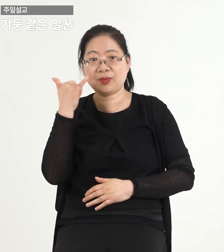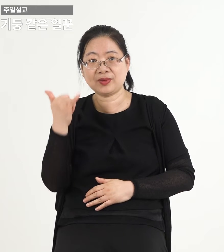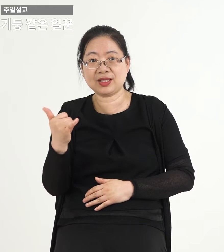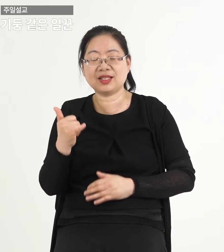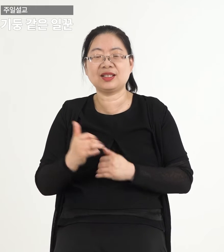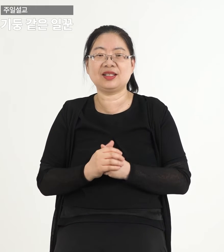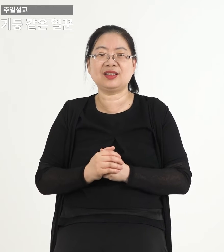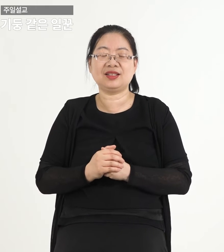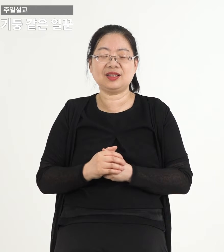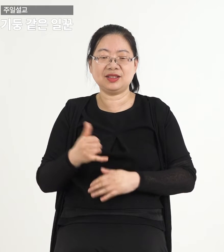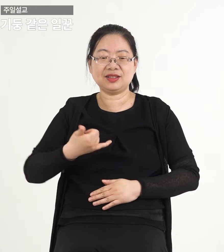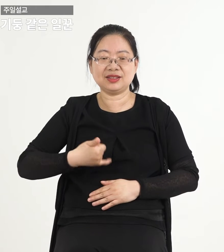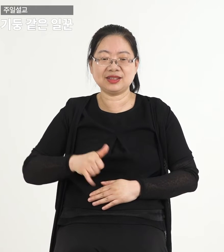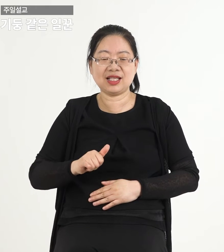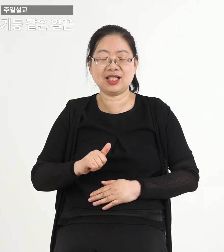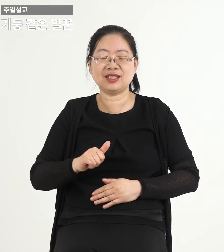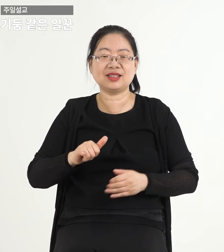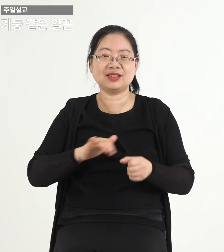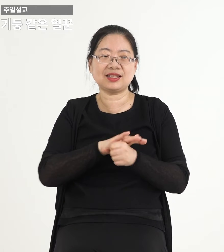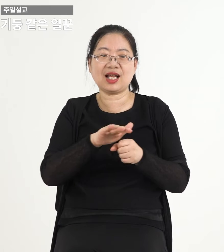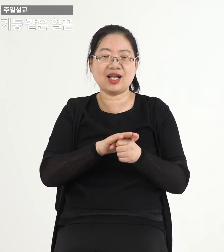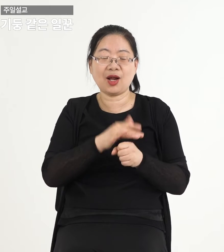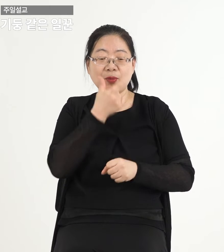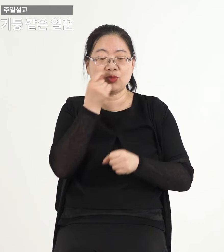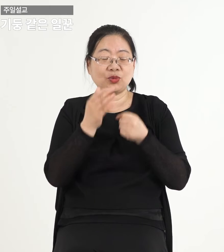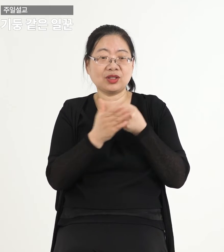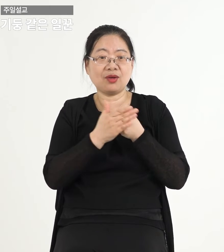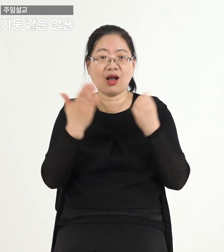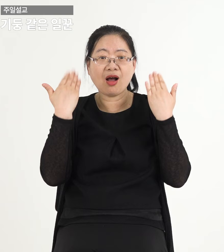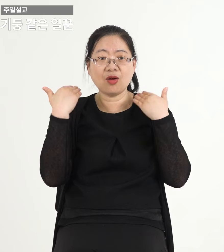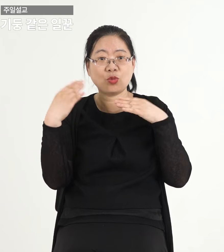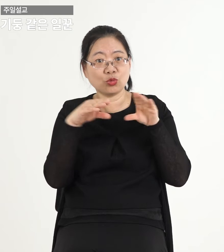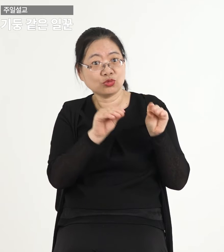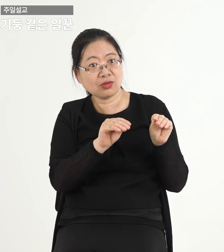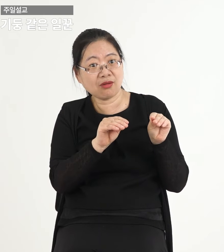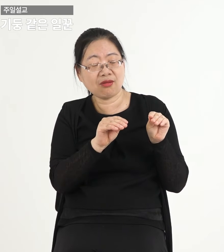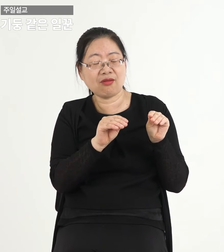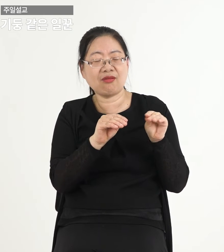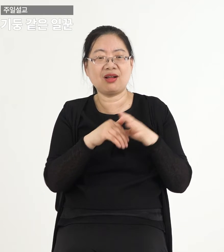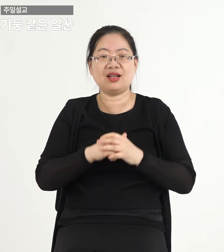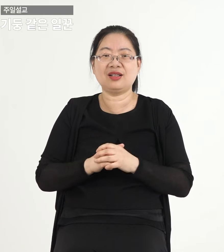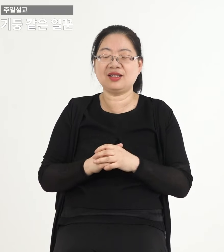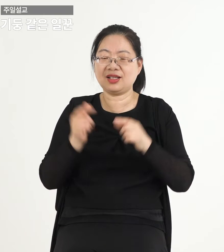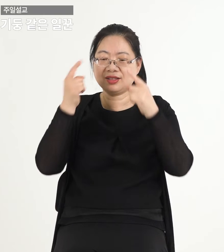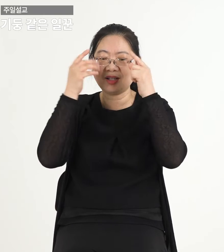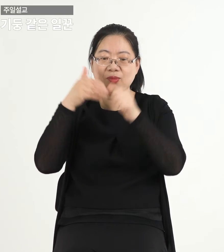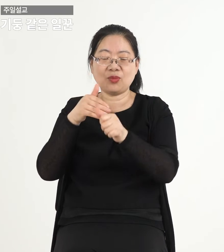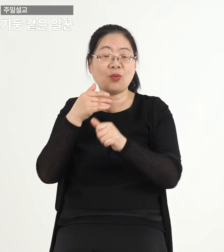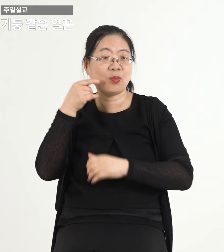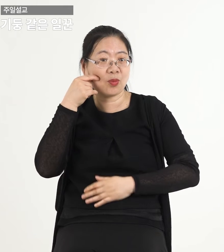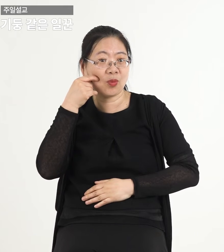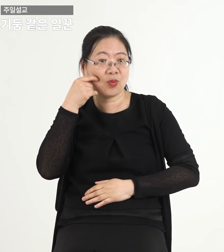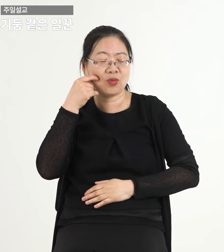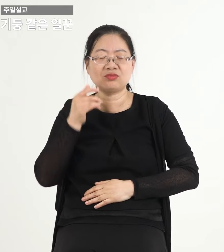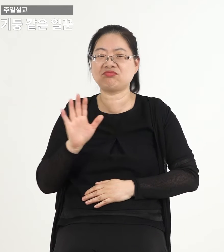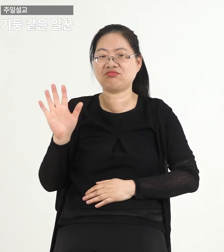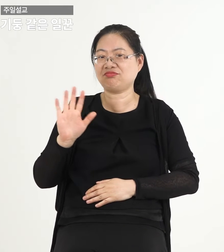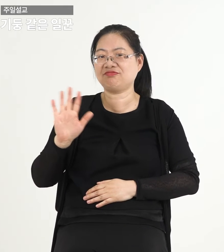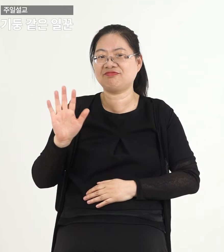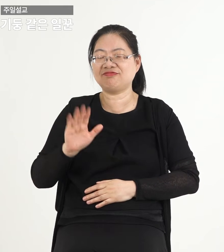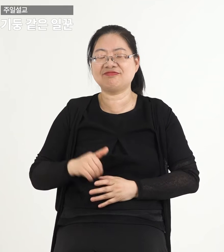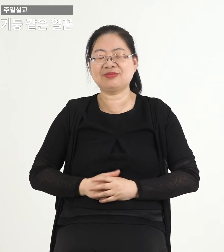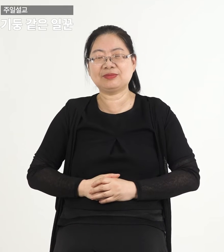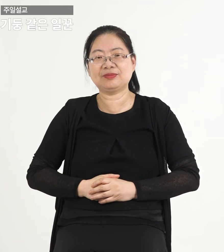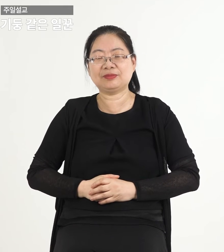부모님들이 자식을 덜 사랑해서 학교를 중단시켜야 되고 대학을 못 보내고 하나요?